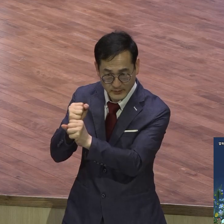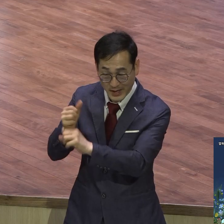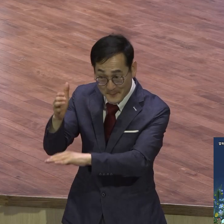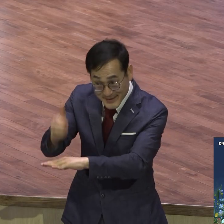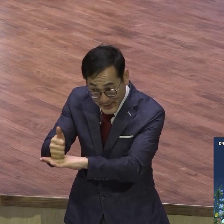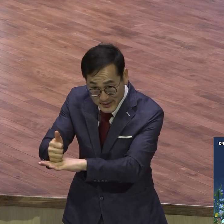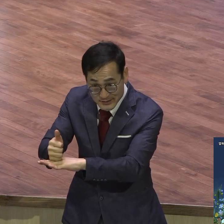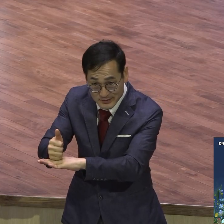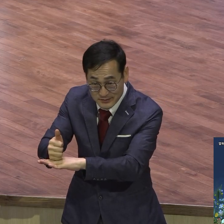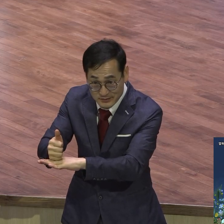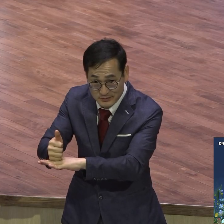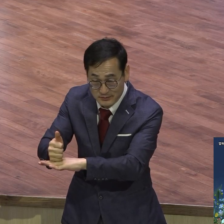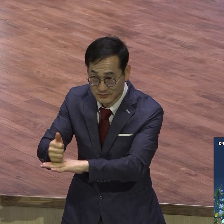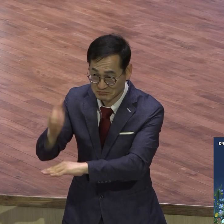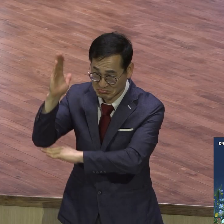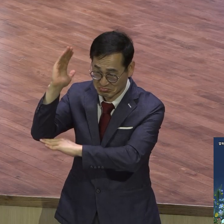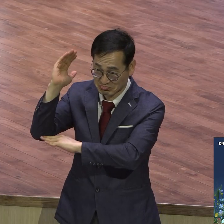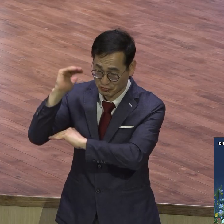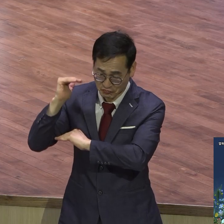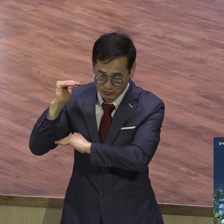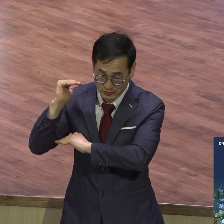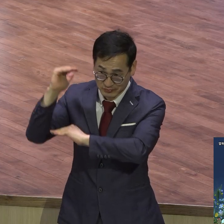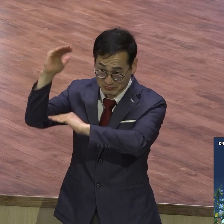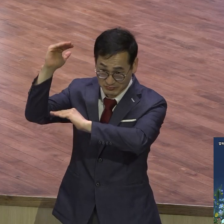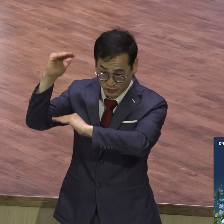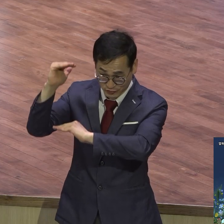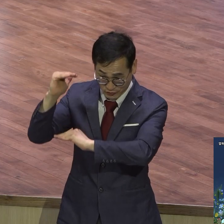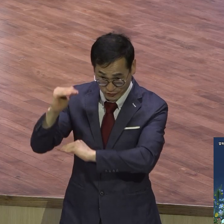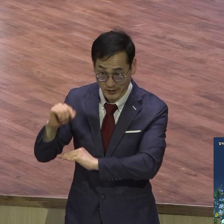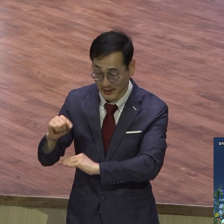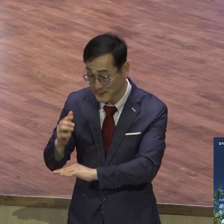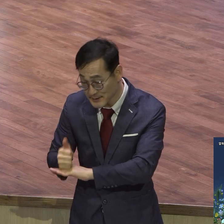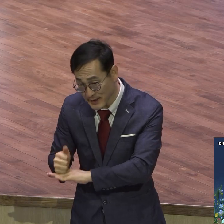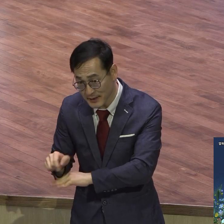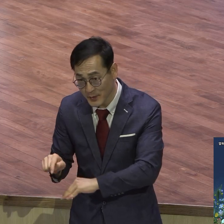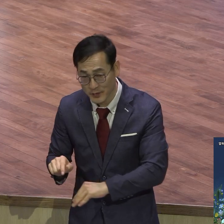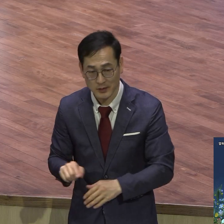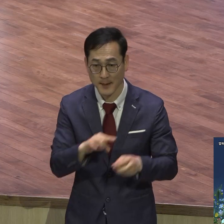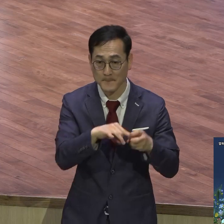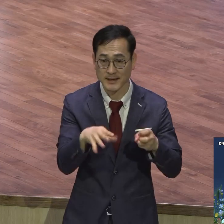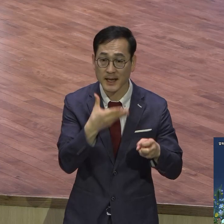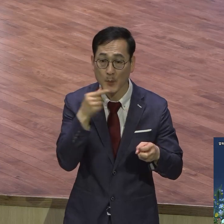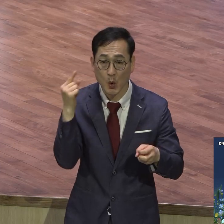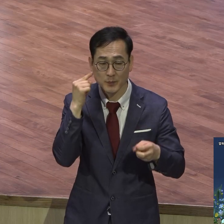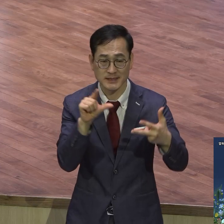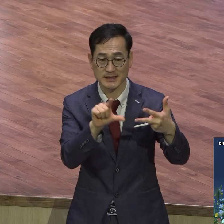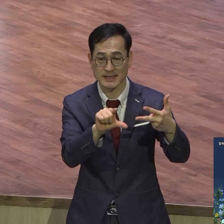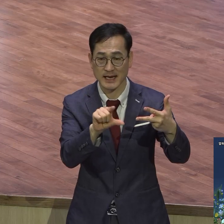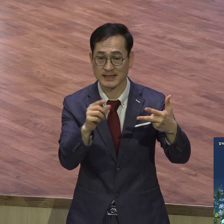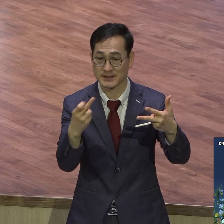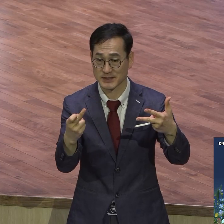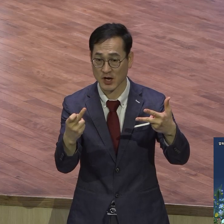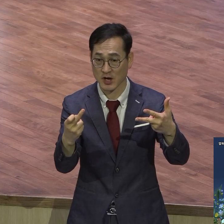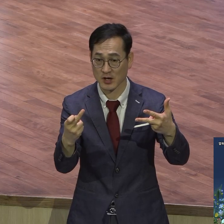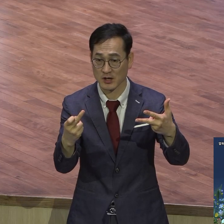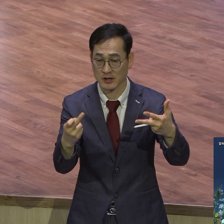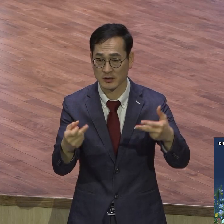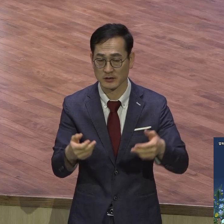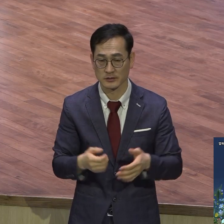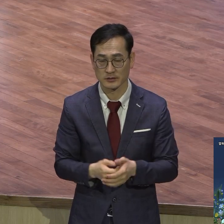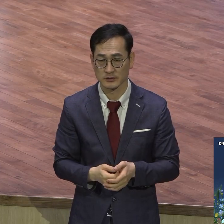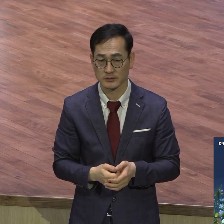부분이에요. 산상수원은 사실 마태복음 7장 12절 황금률로 끝납니다.